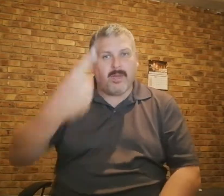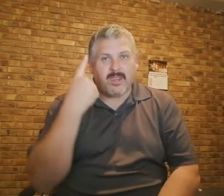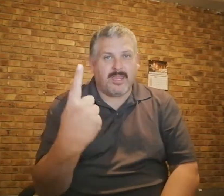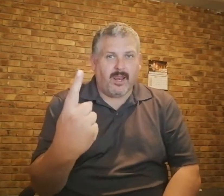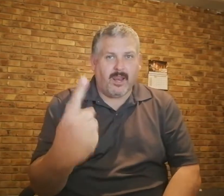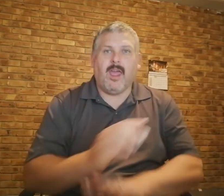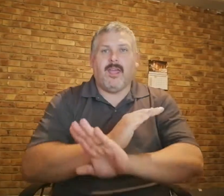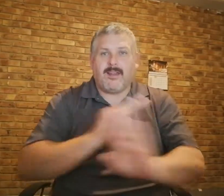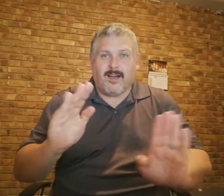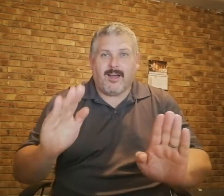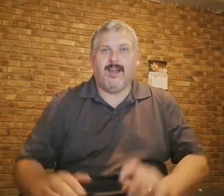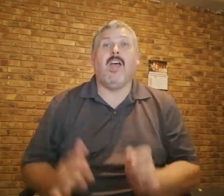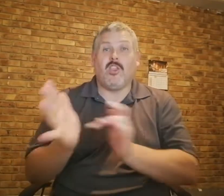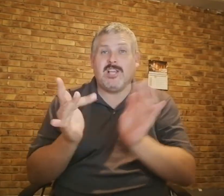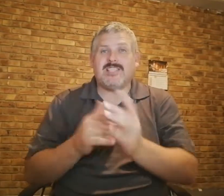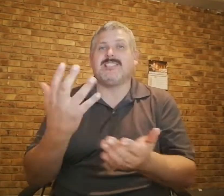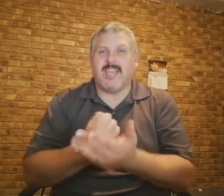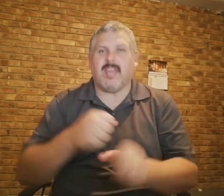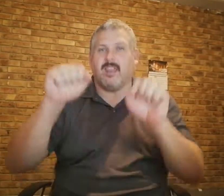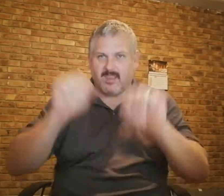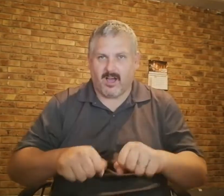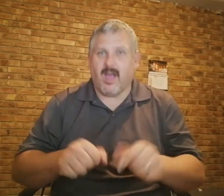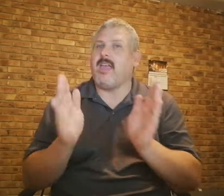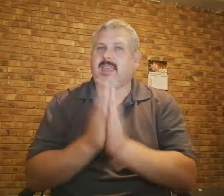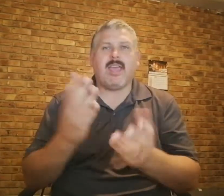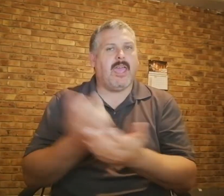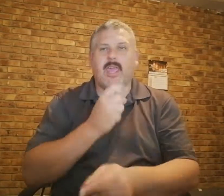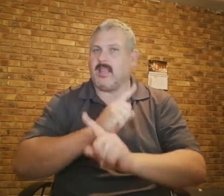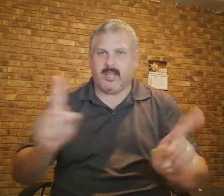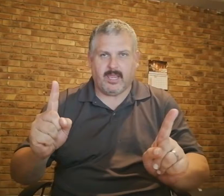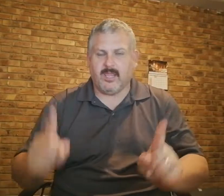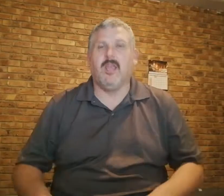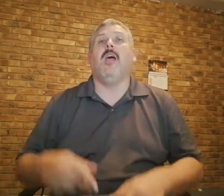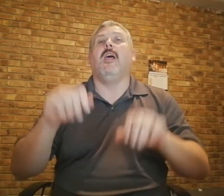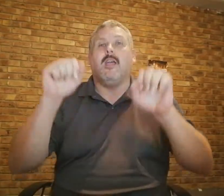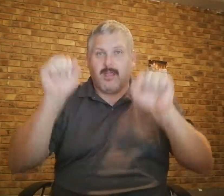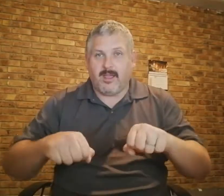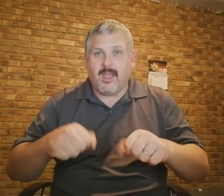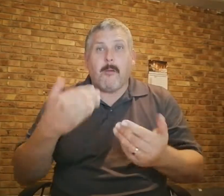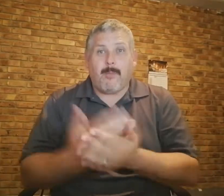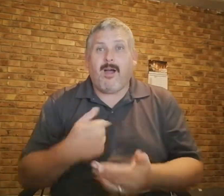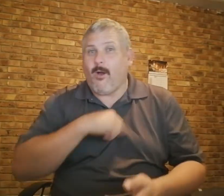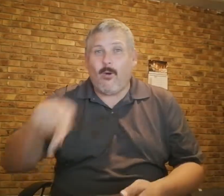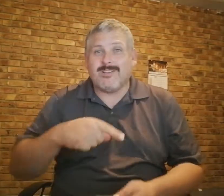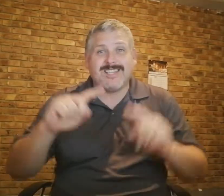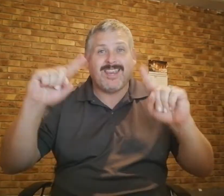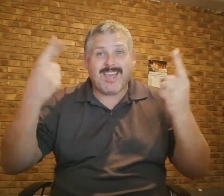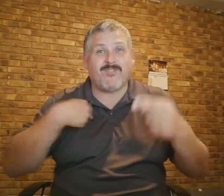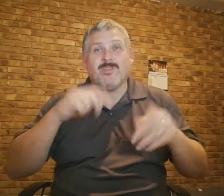nommer 1, klaar. Jesus die het, ja, kyk het nie. Mag ons, jy vir